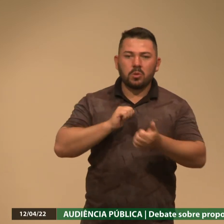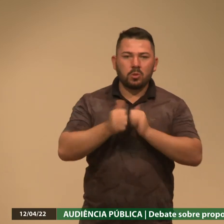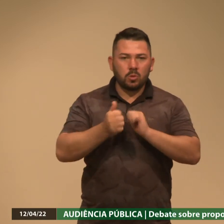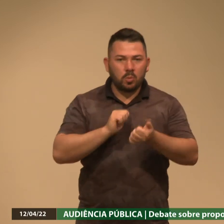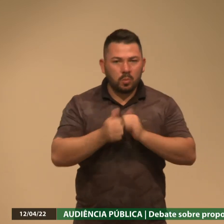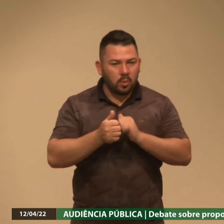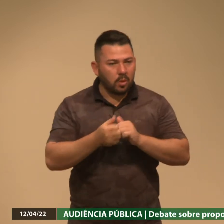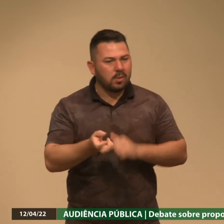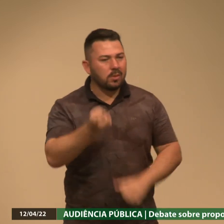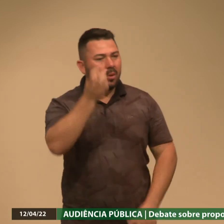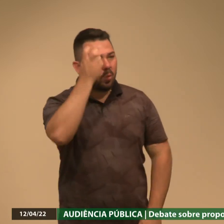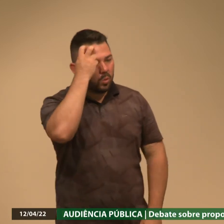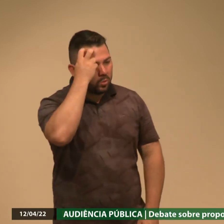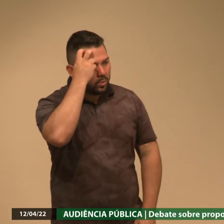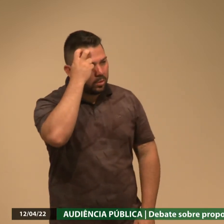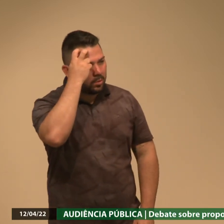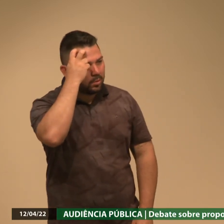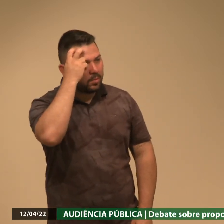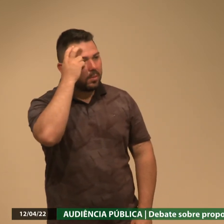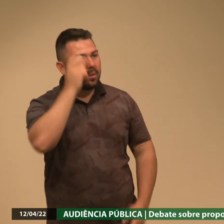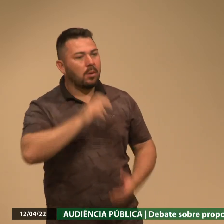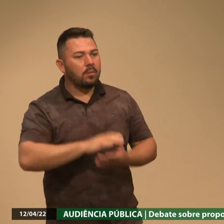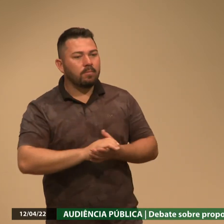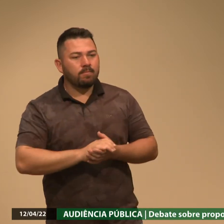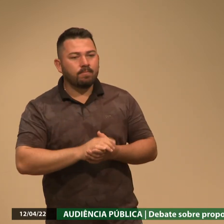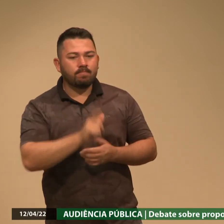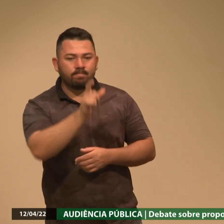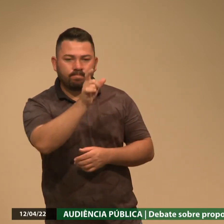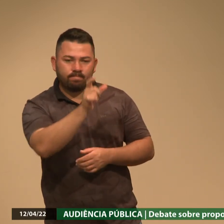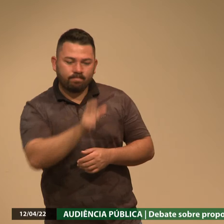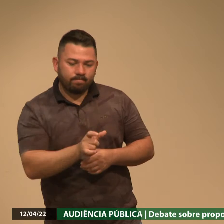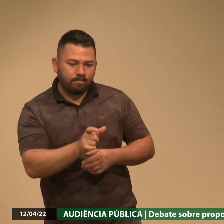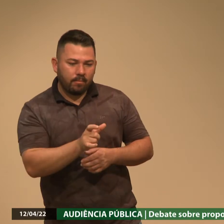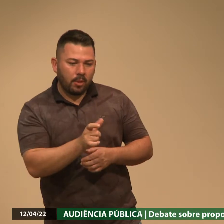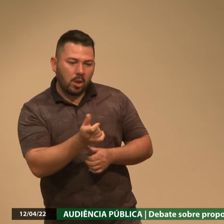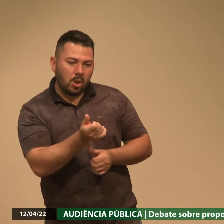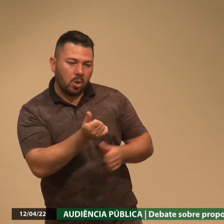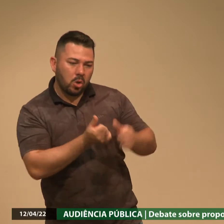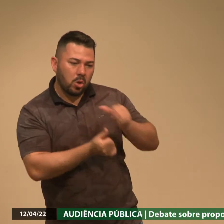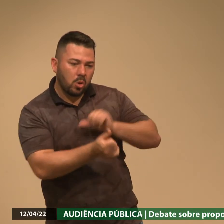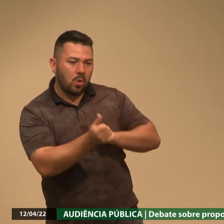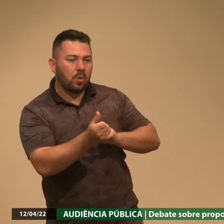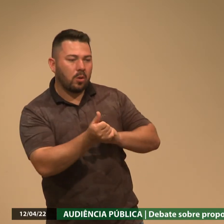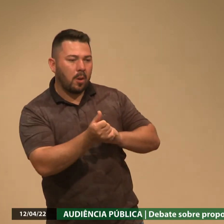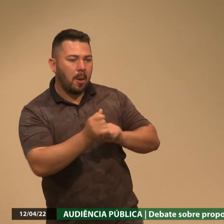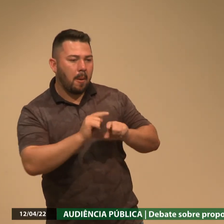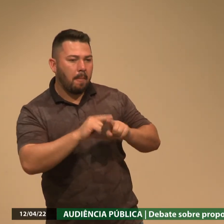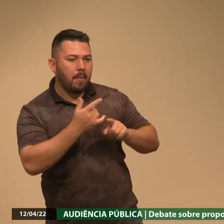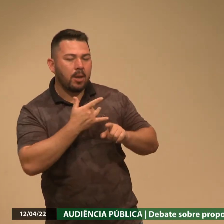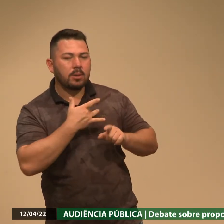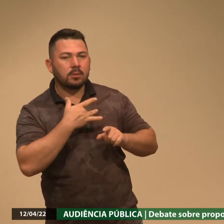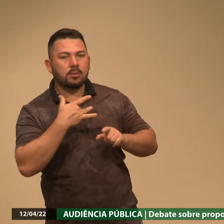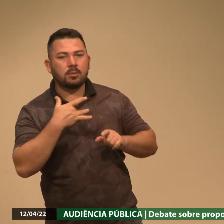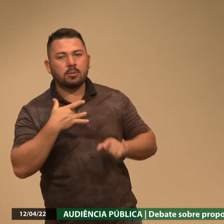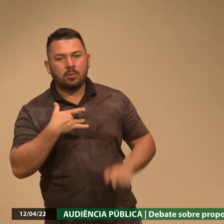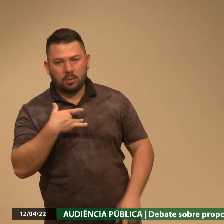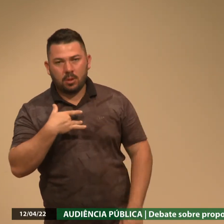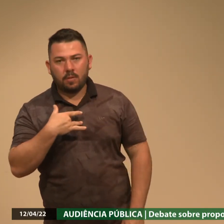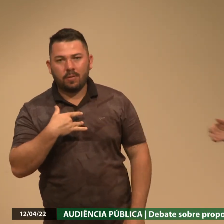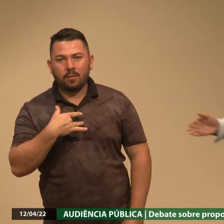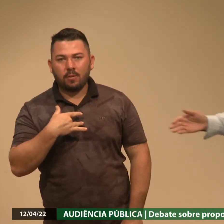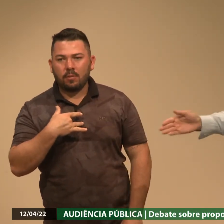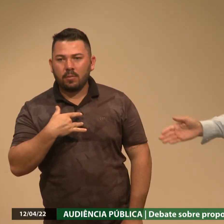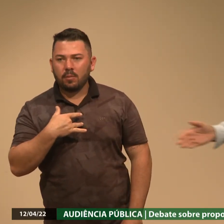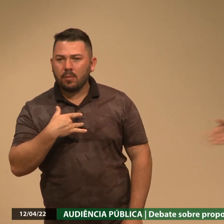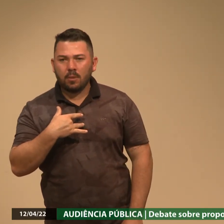EA cultura torna um cidadão EA cidadã pessoas mais saudáveis isso É de